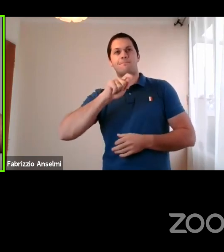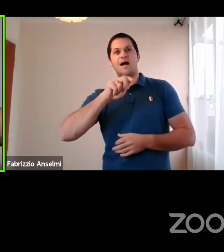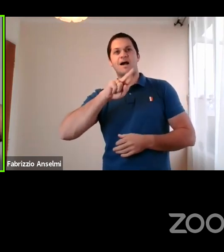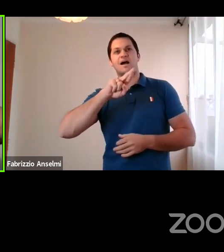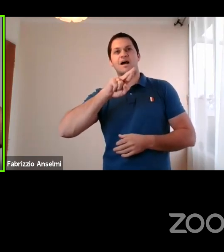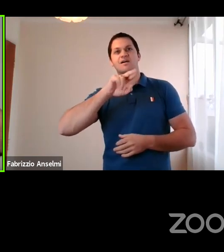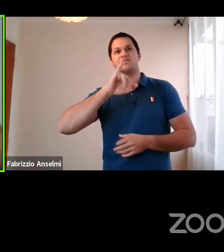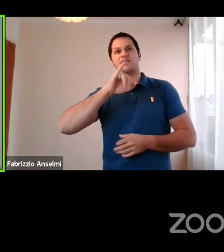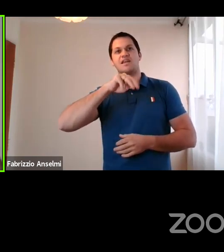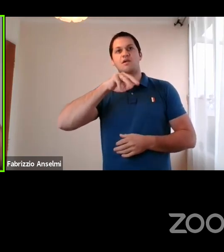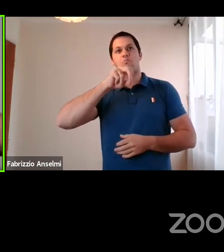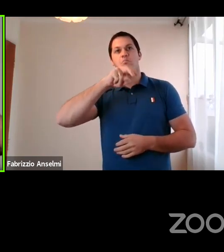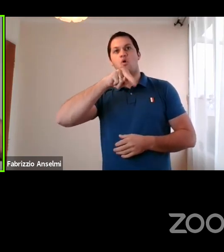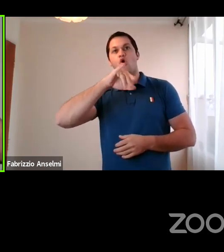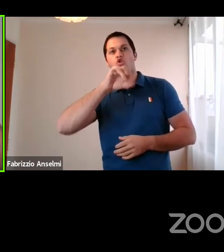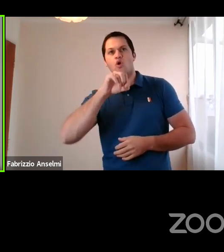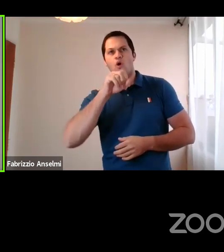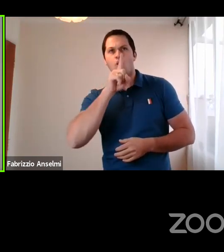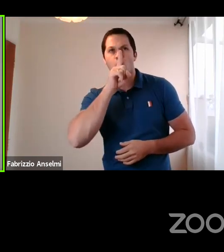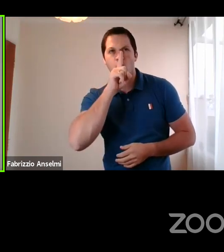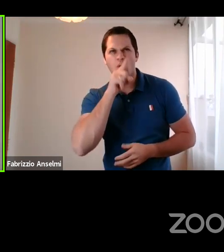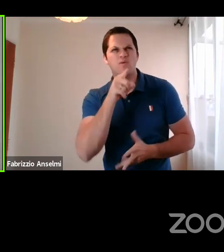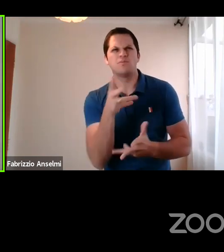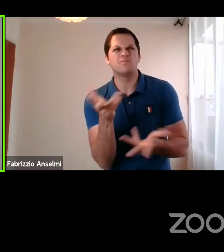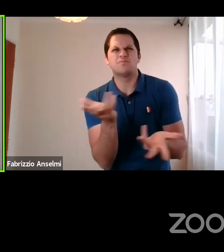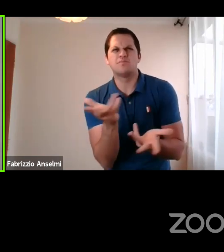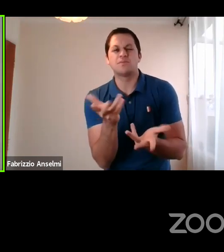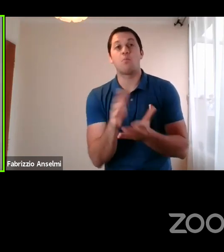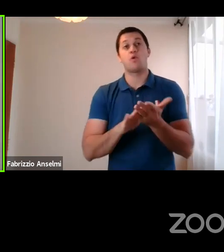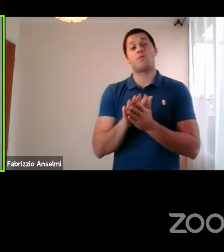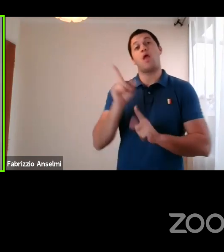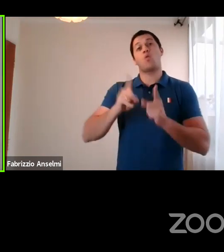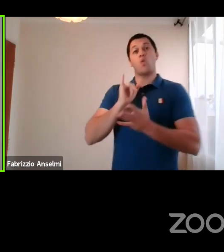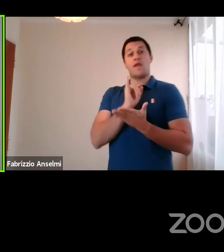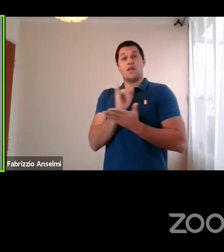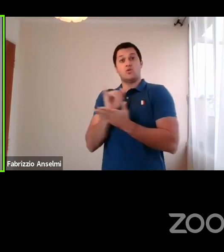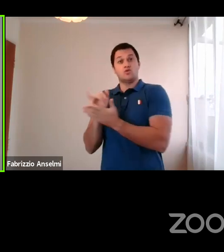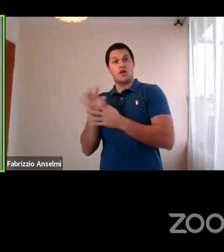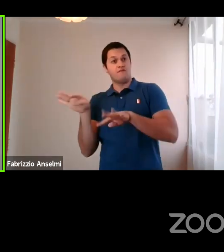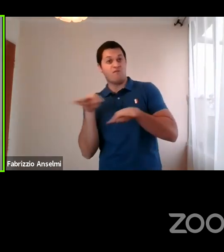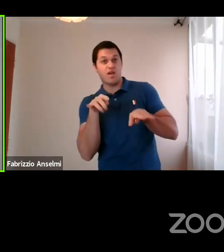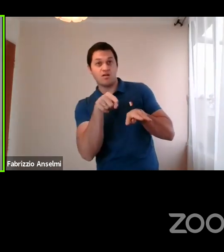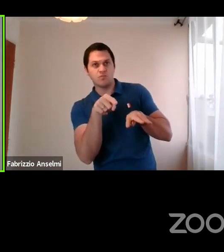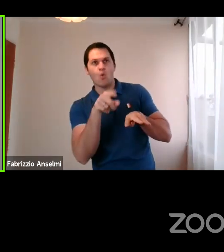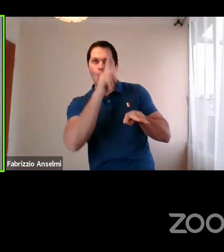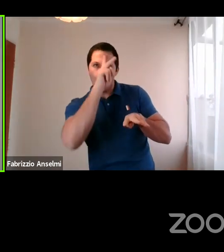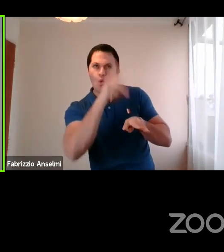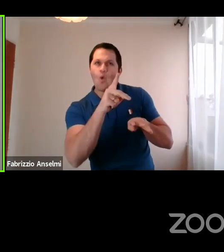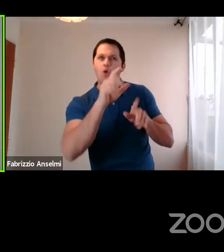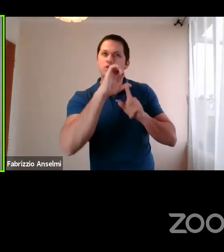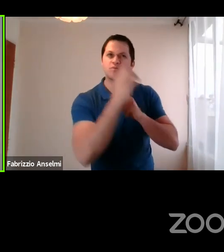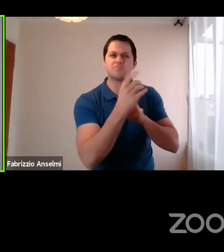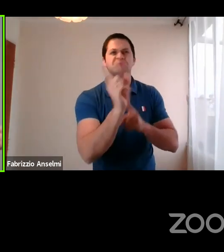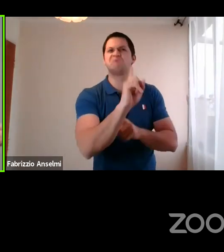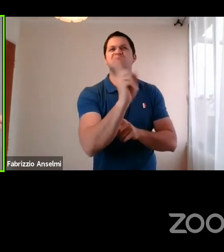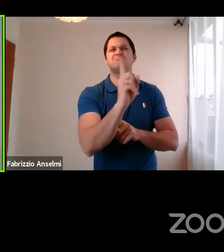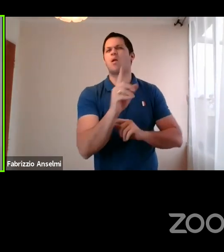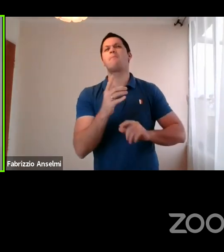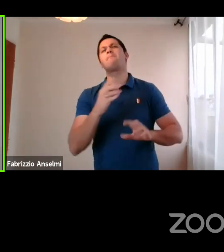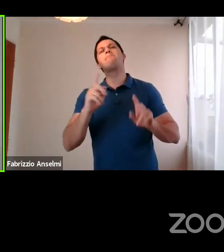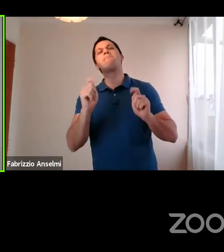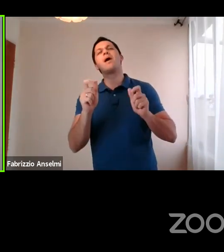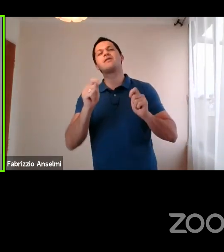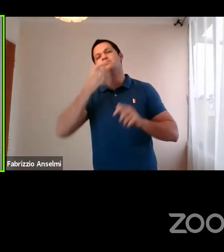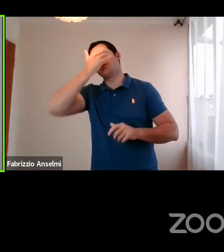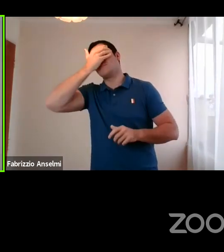los elementos que no son valorados por las institucionalidades. Y aquí hay un desafío importante. Porque cuando se hace este acuerdo sobre qué es patrimonial